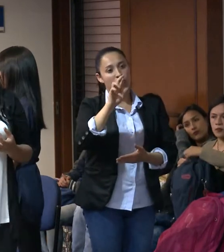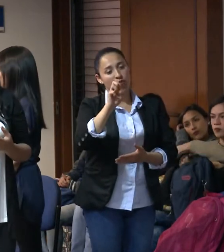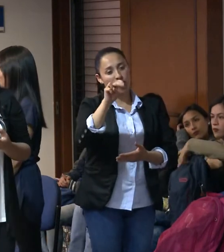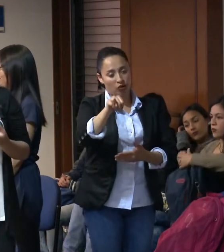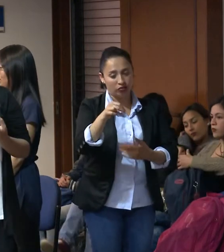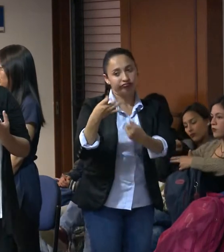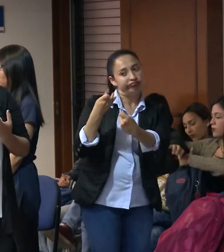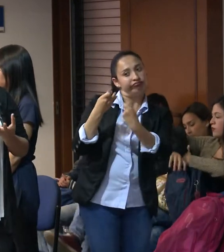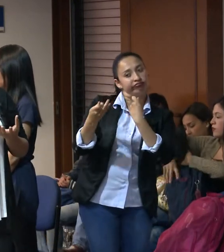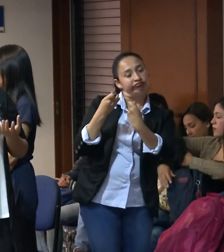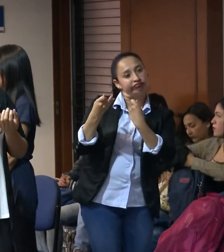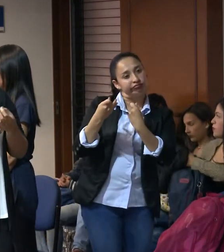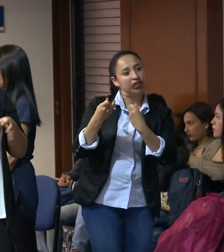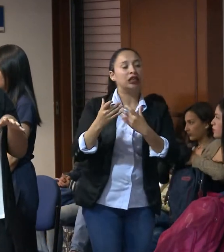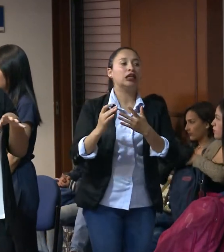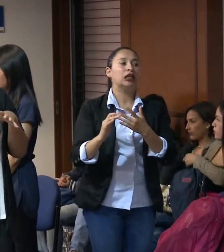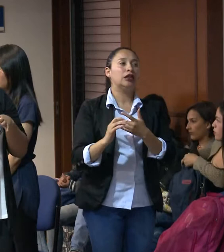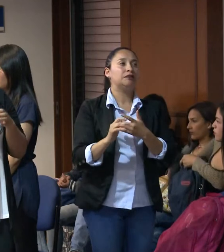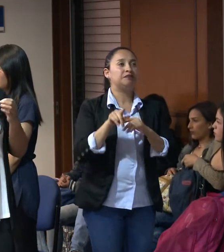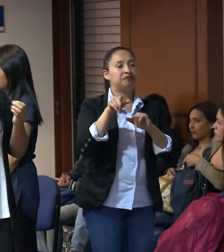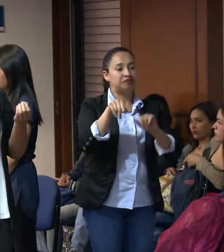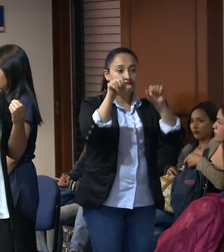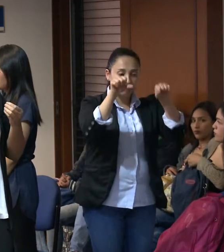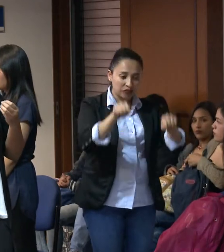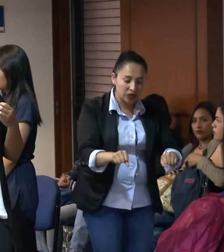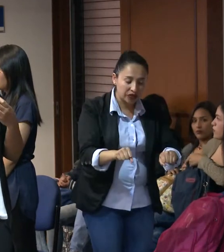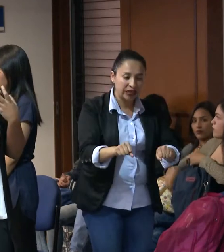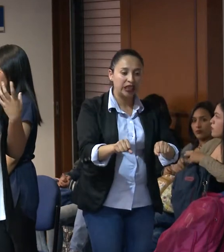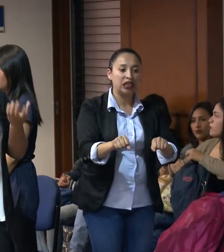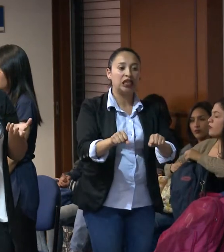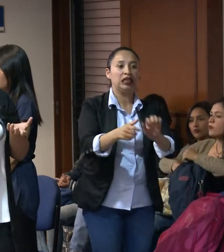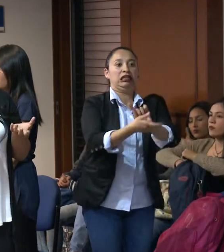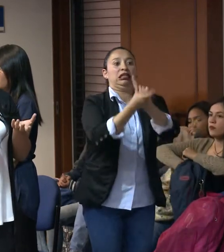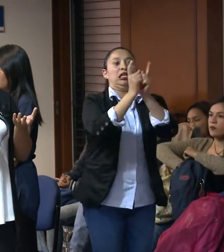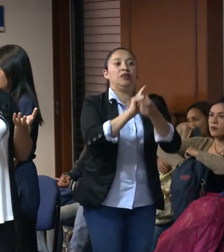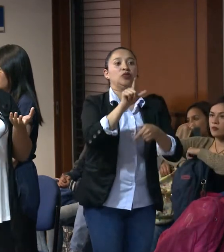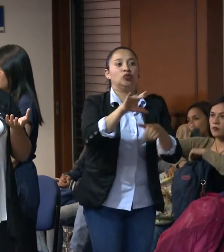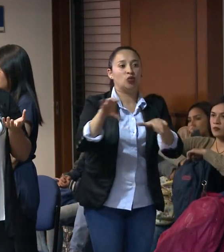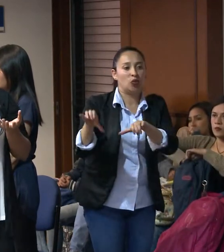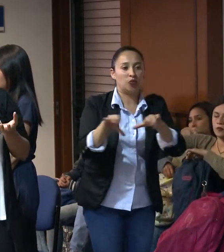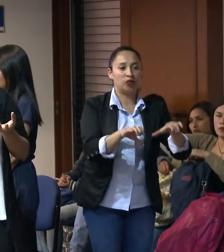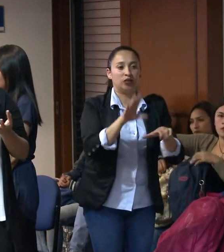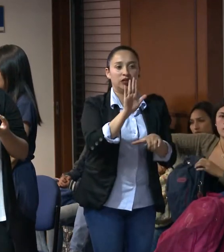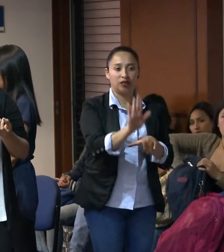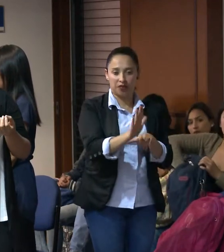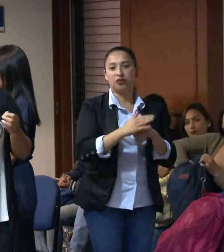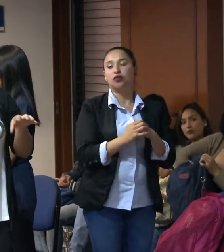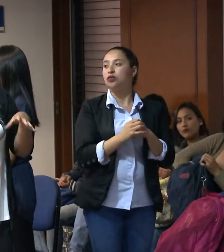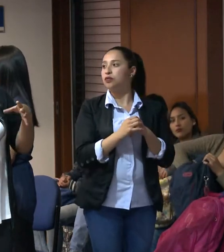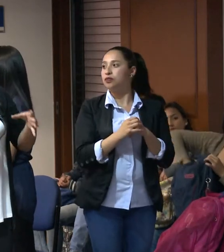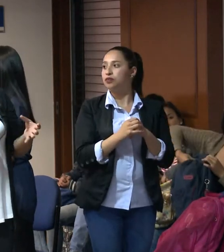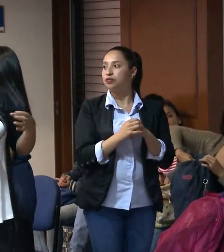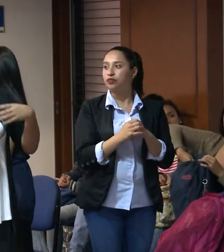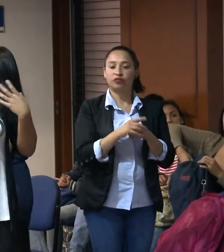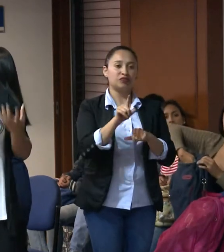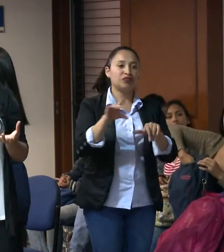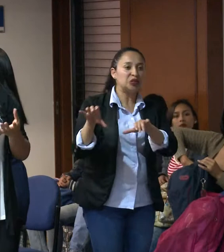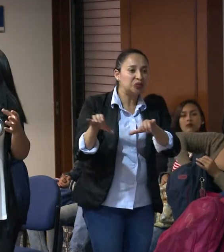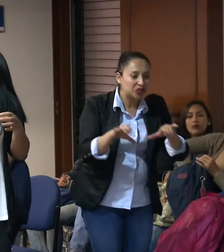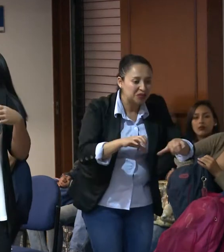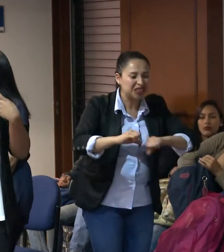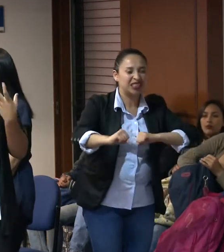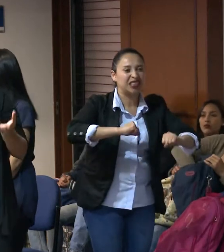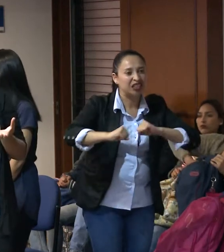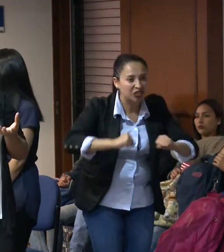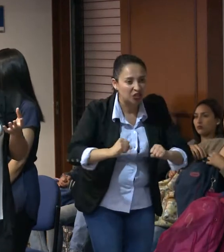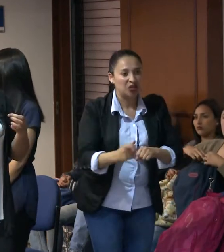menciona que se pueden ver alteraciones en los comportamientos, y en los comportamientos, en las